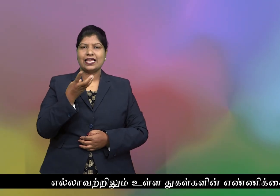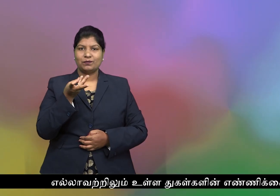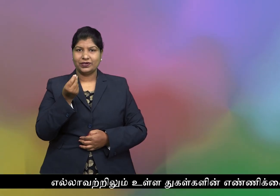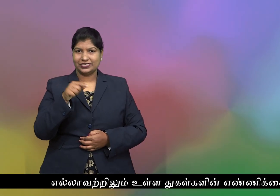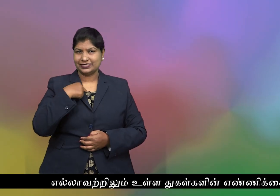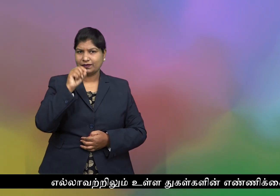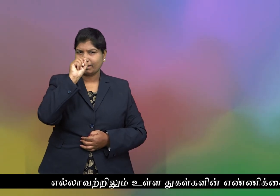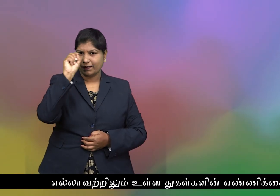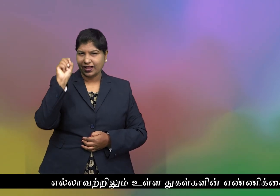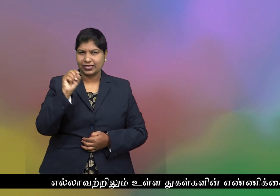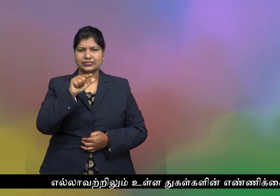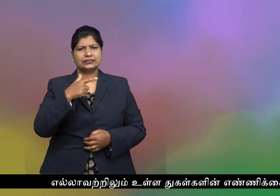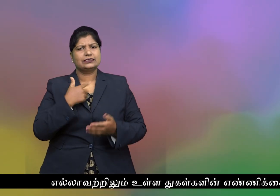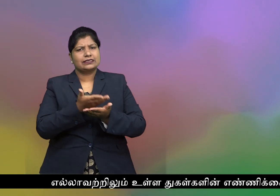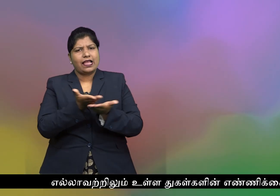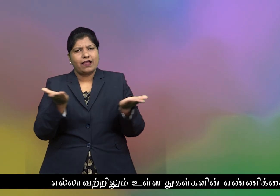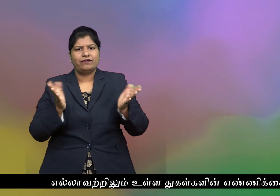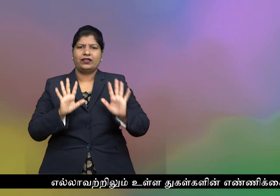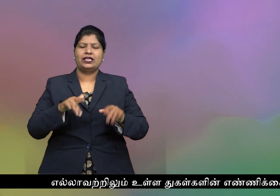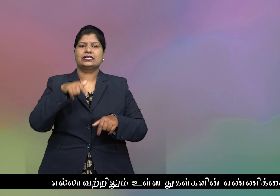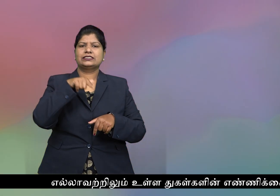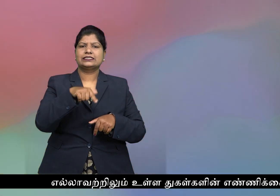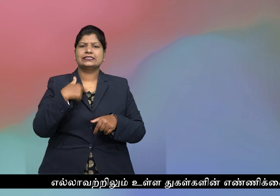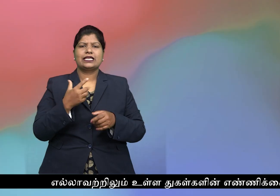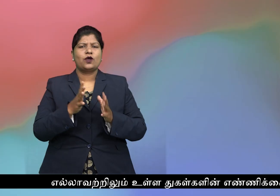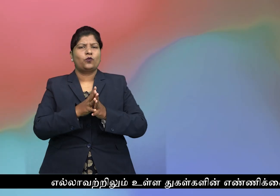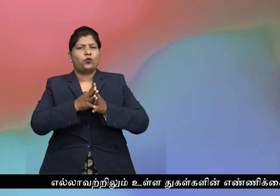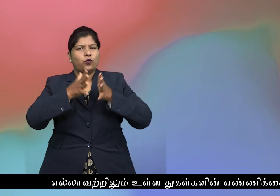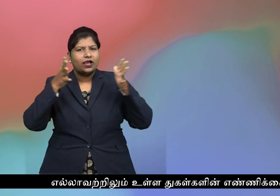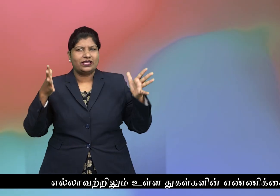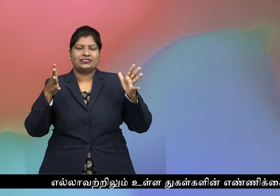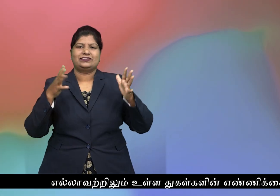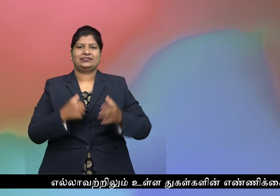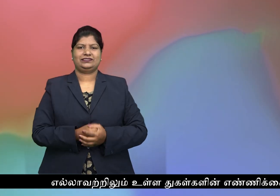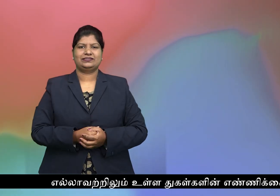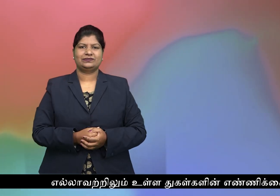எல்லாவற்றிலும் உள்ள துகள்களின் எண்ணிக்கை மிக மிக அதிகம்.